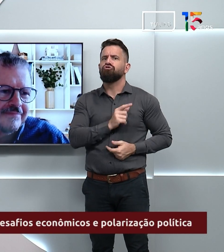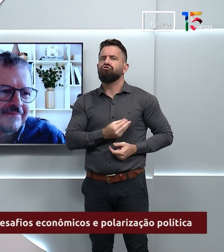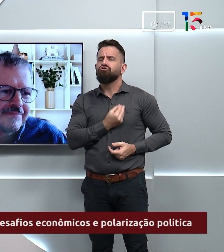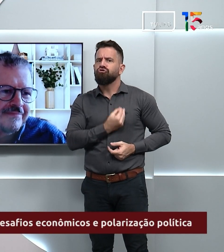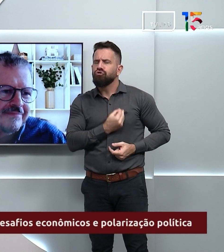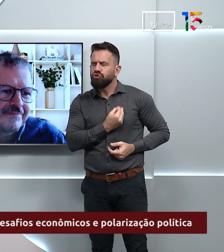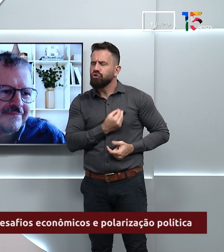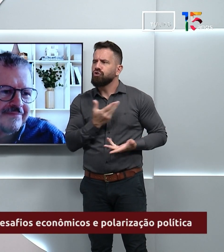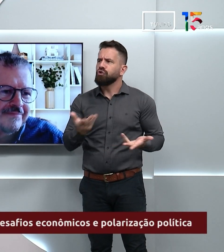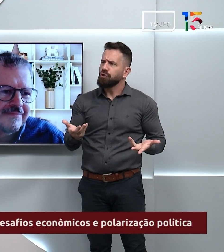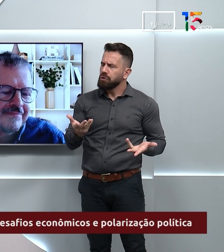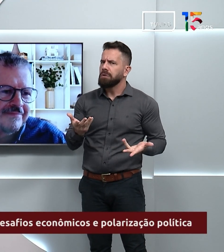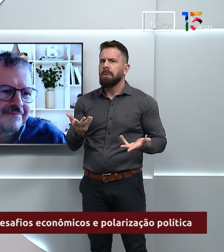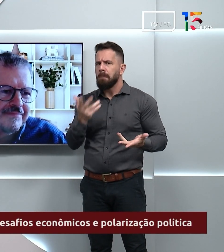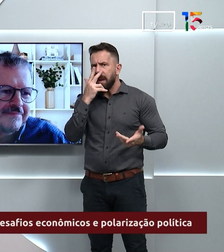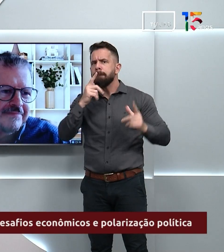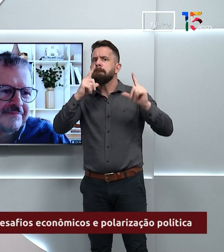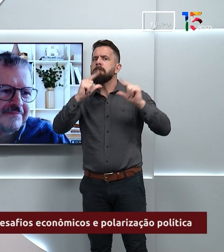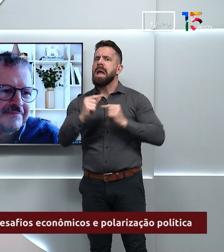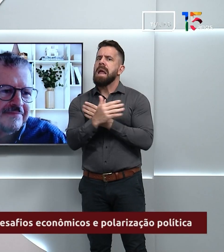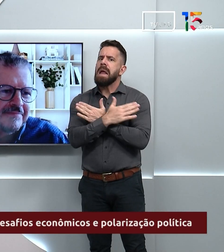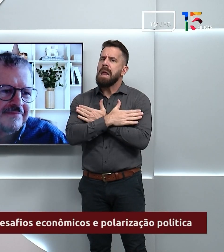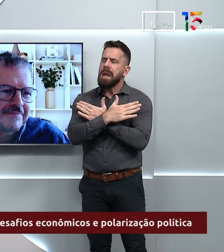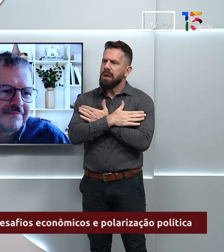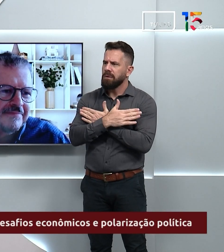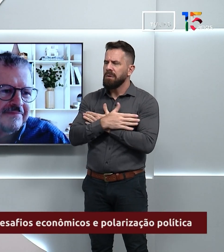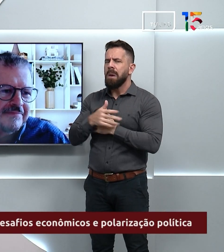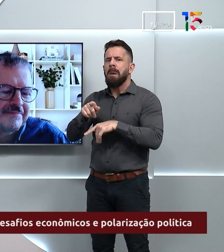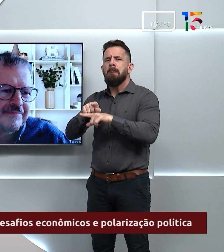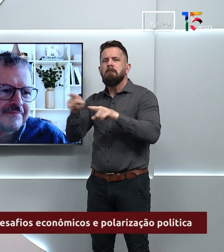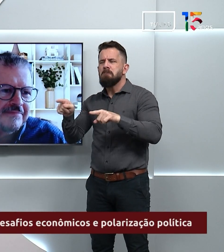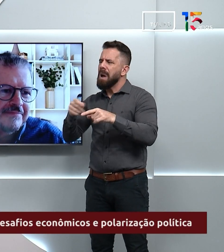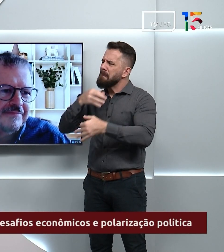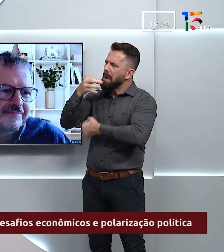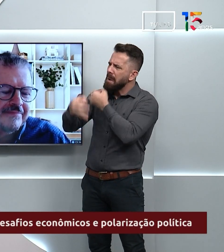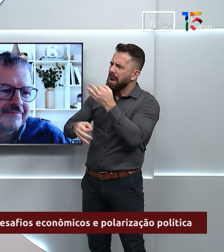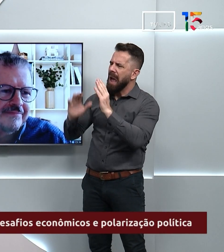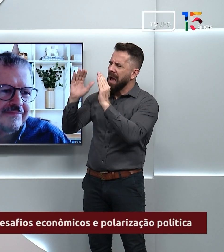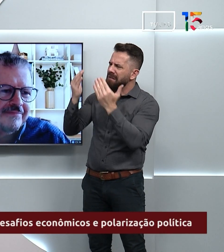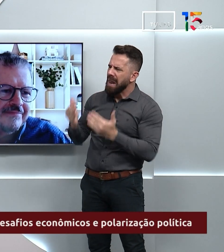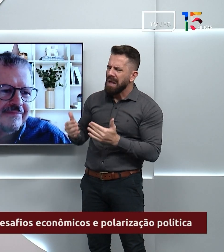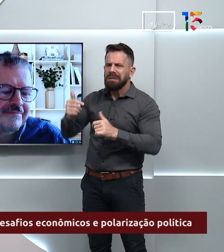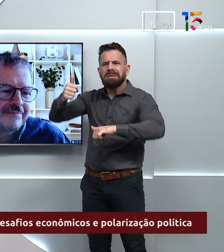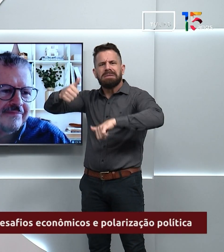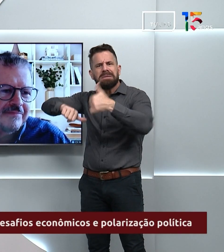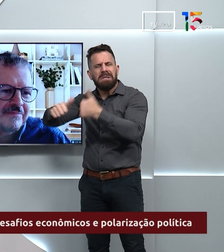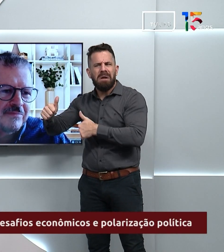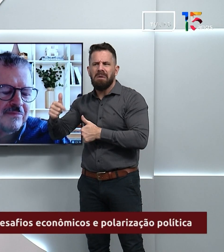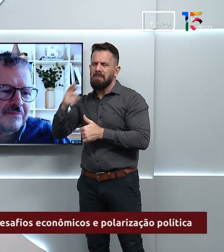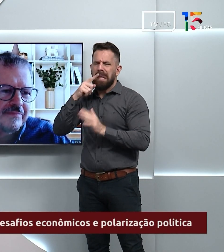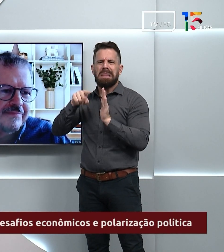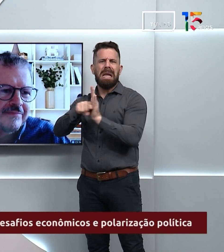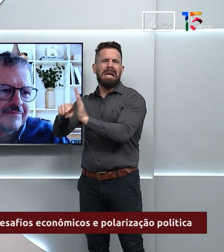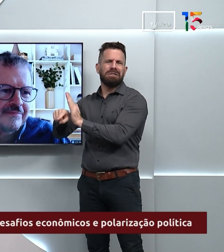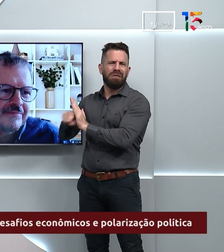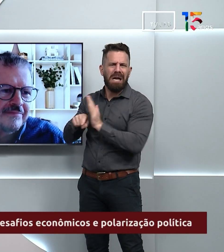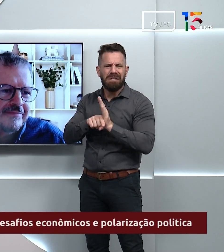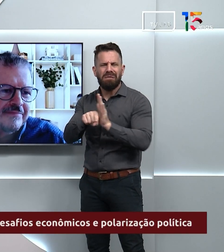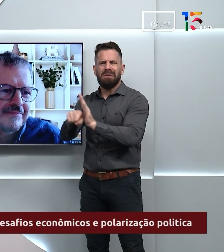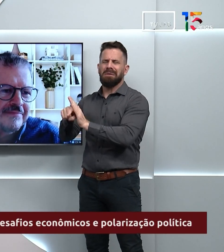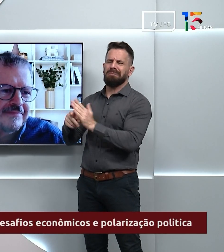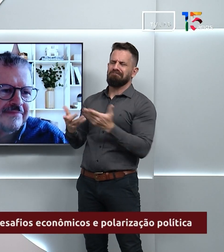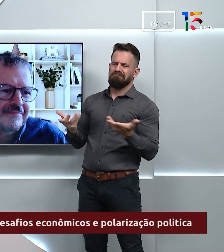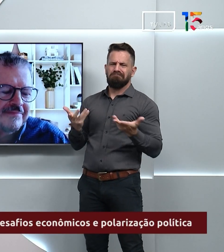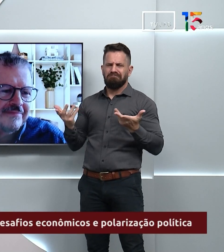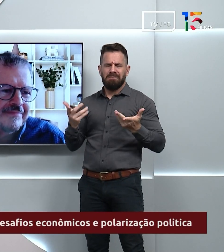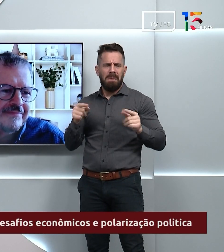senhor entende essas avaliações que muitas vezes são negativas, que podem fazer o cenário ser visto de uma forma diferente